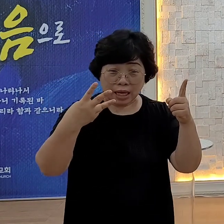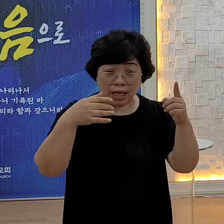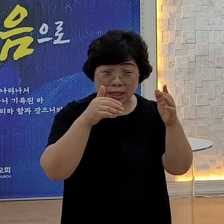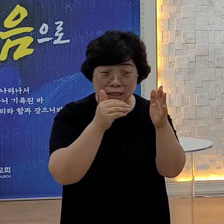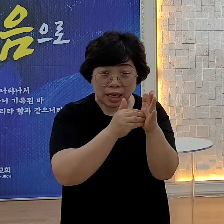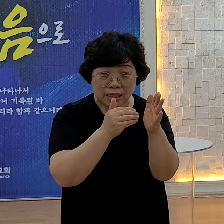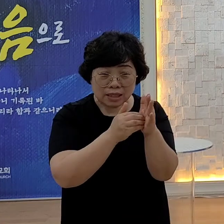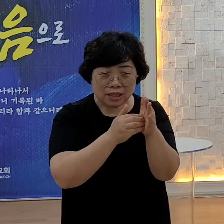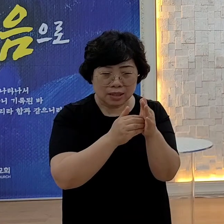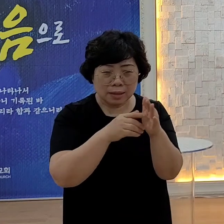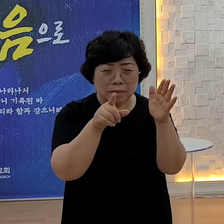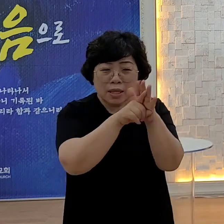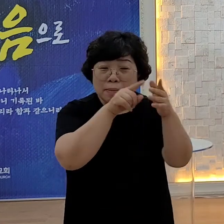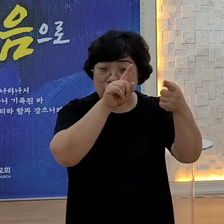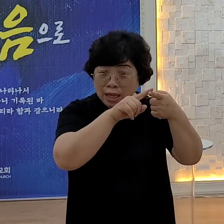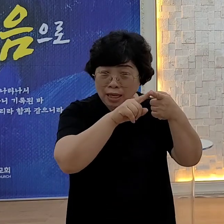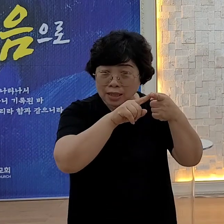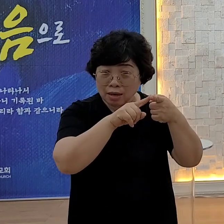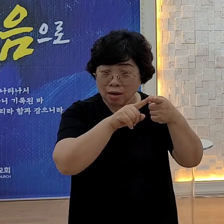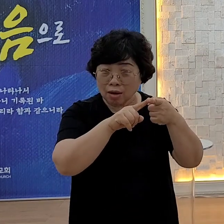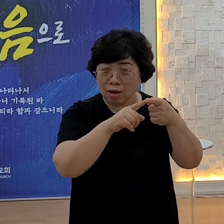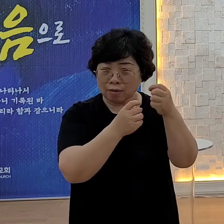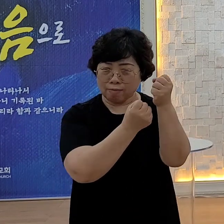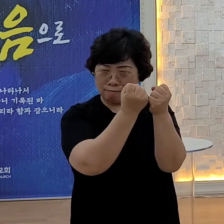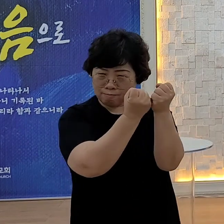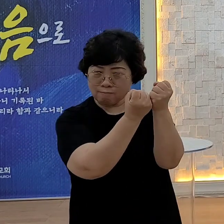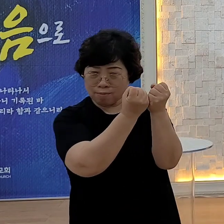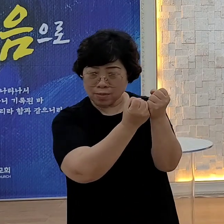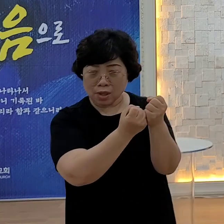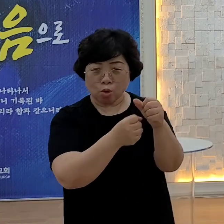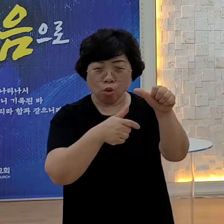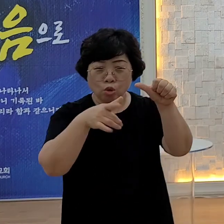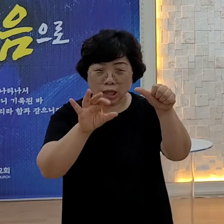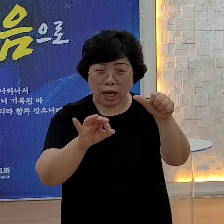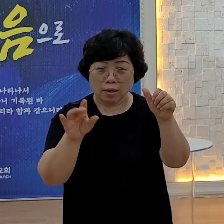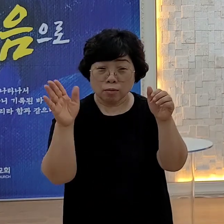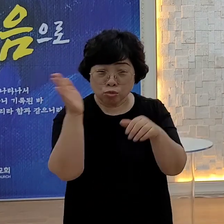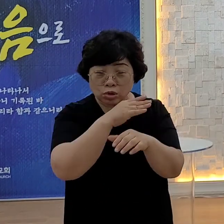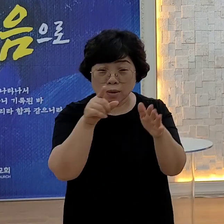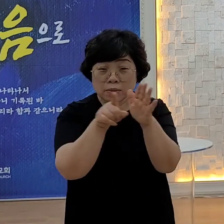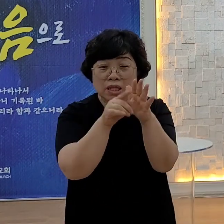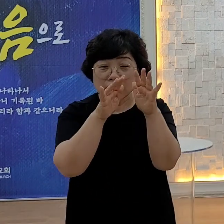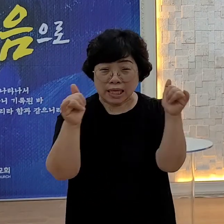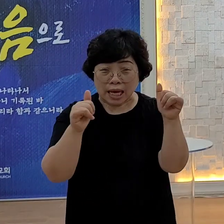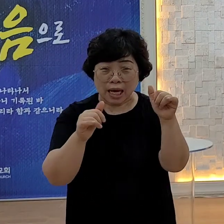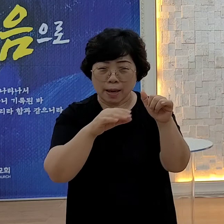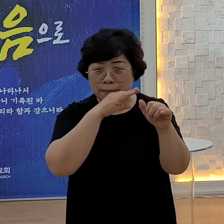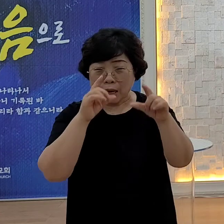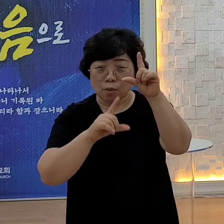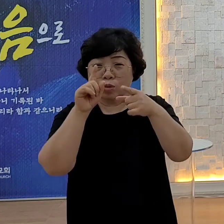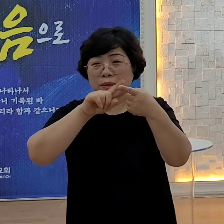말고 그 완성을 향해서 달려가며 우리를 선택해 주신 그 하나님의 은혜에